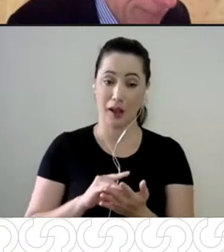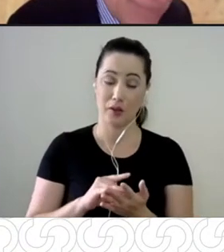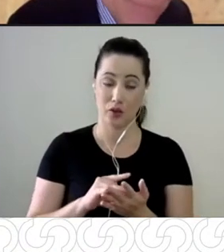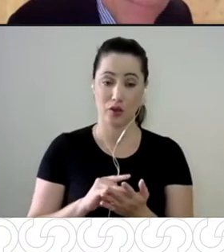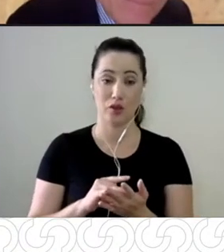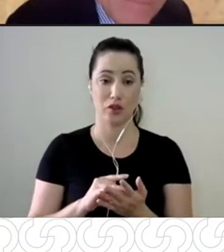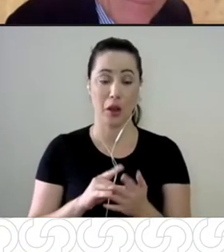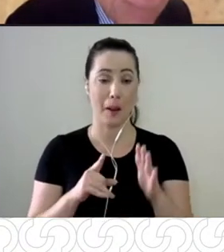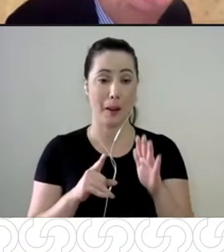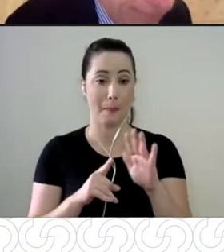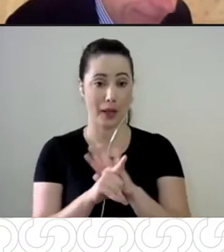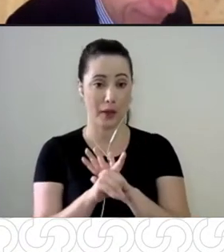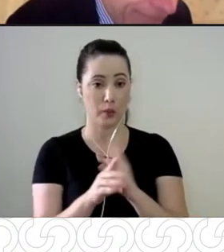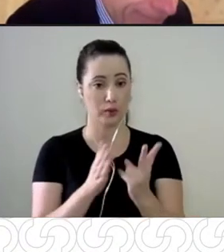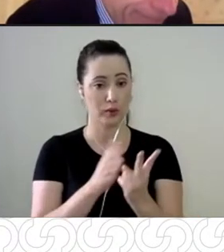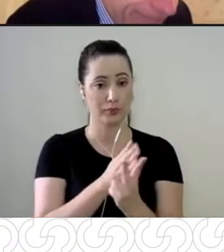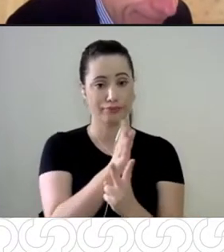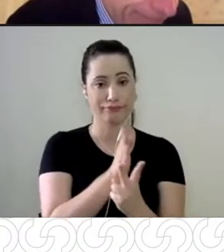vetores. Eu acho que